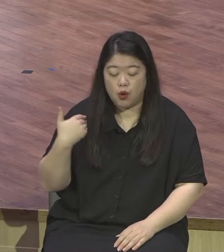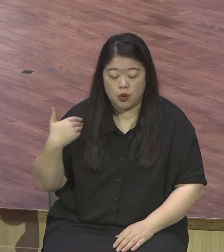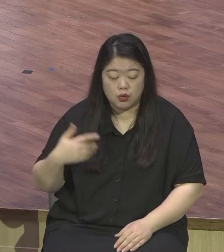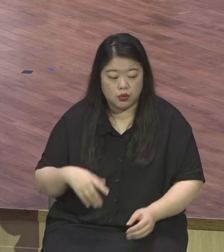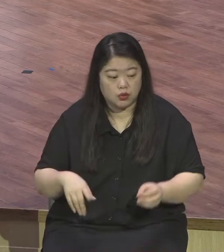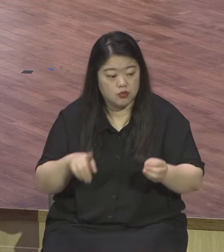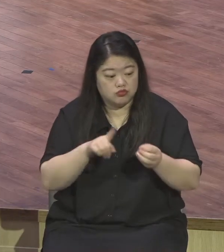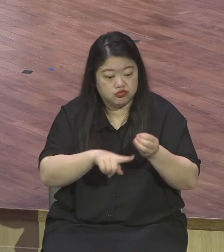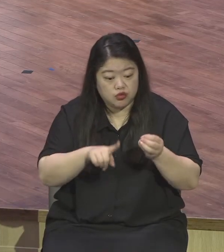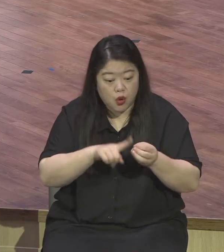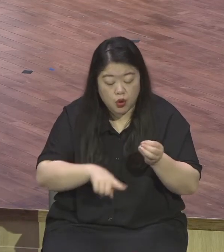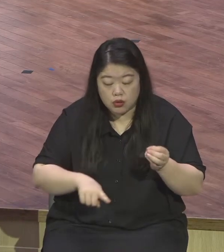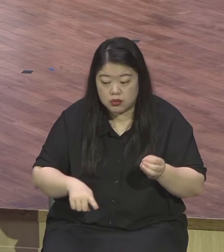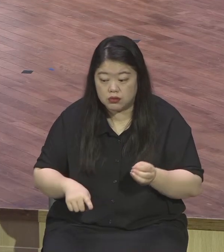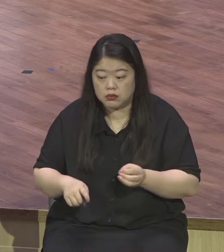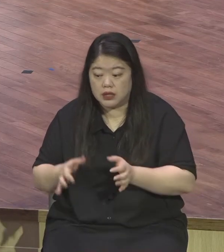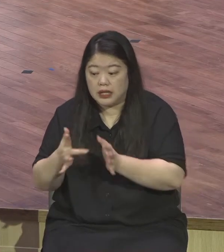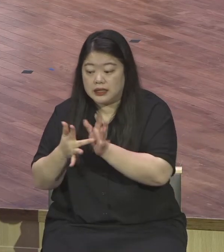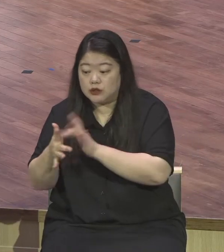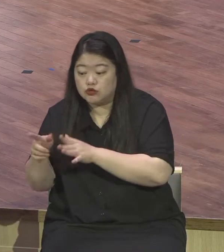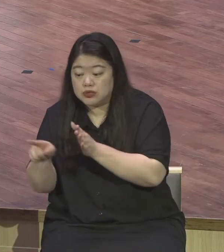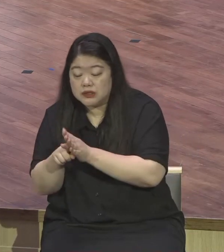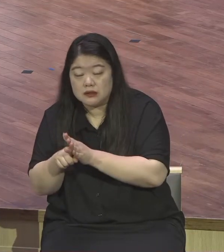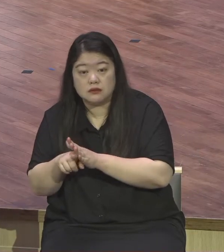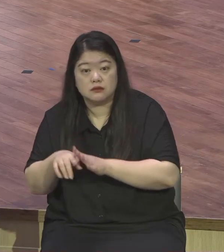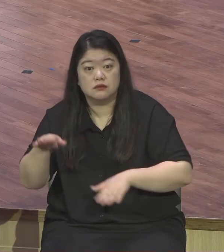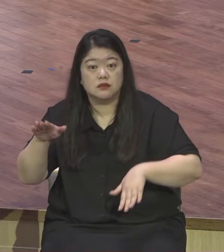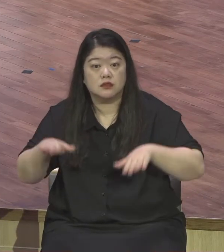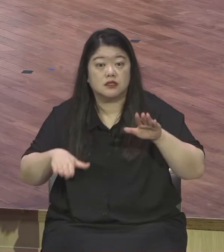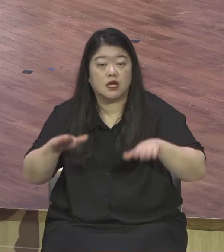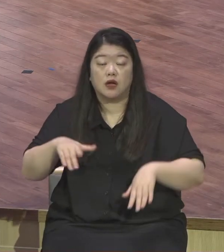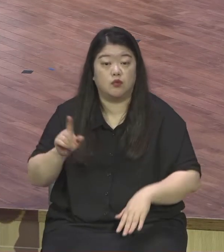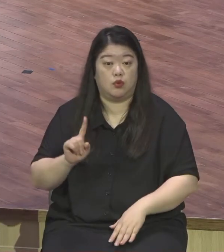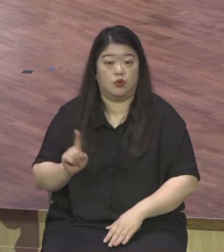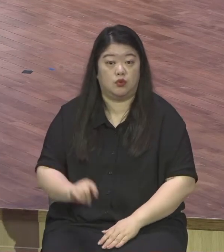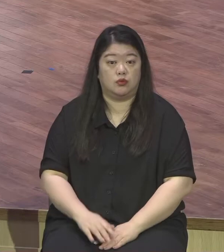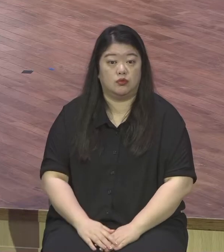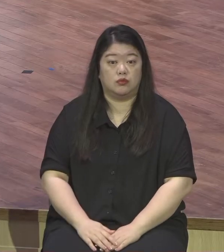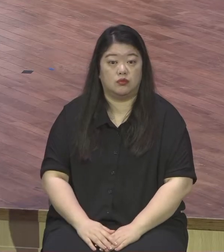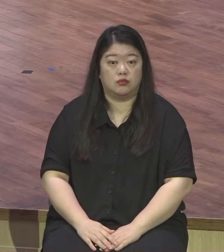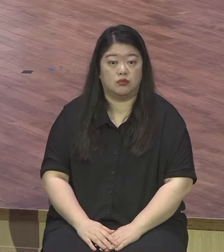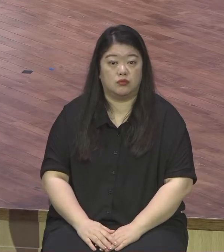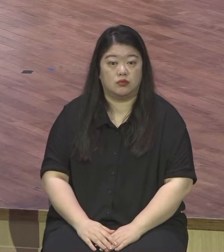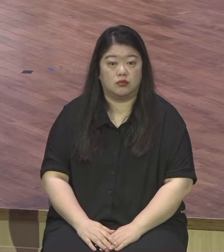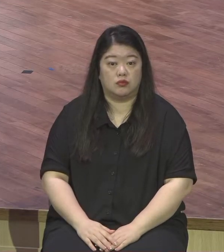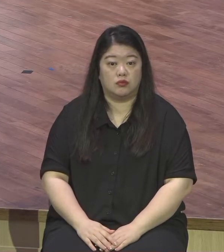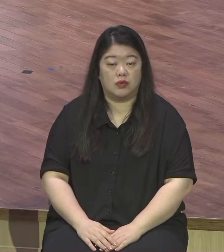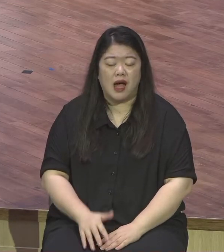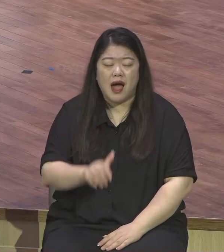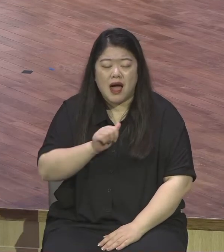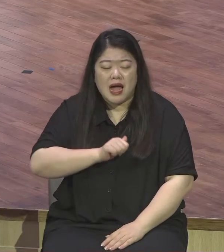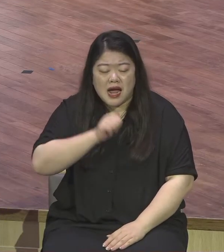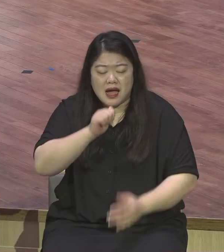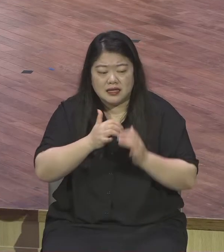그러면 꼭 구태여 도시에 있는 기독교 교회 올 필요 뭐 있어요 저 공기 좋은 산에 간 절에 나가지